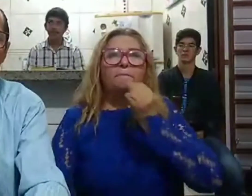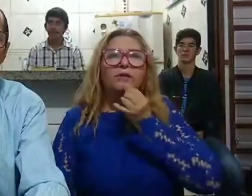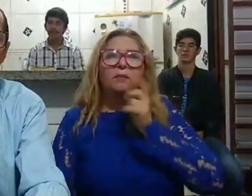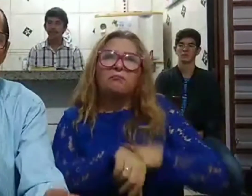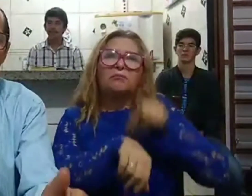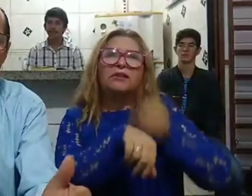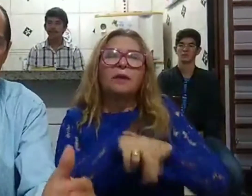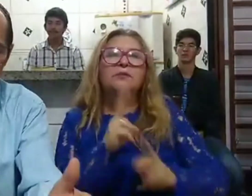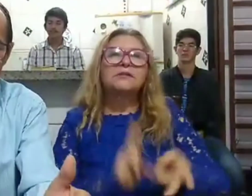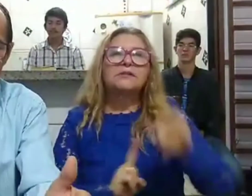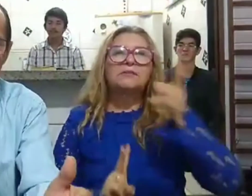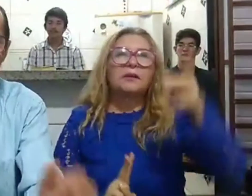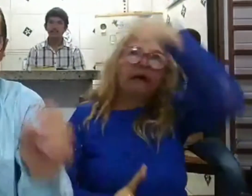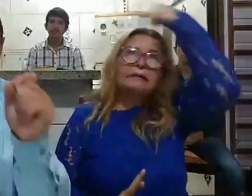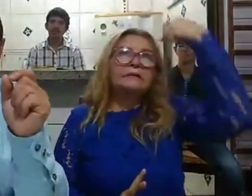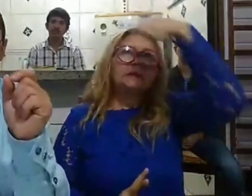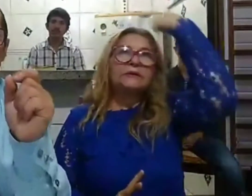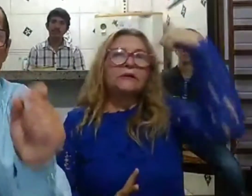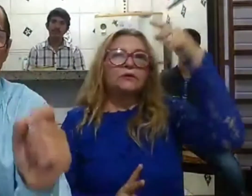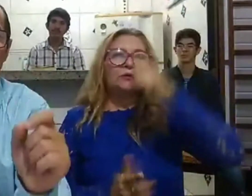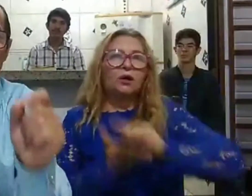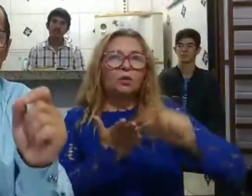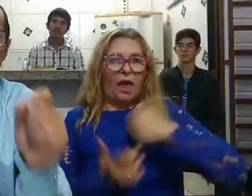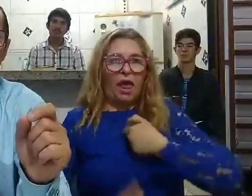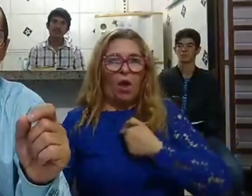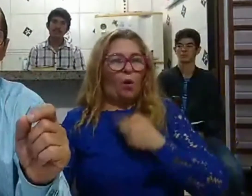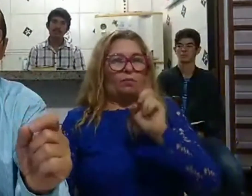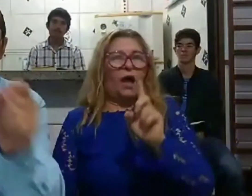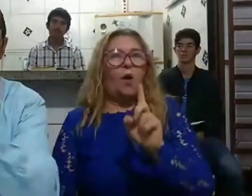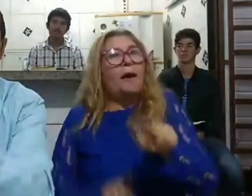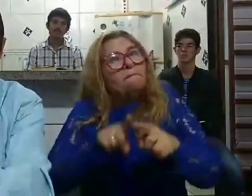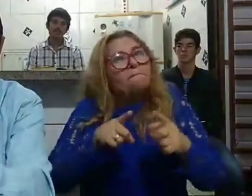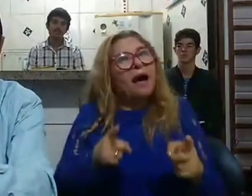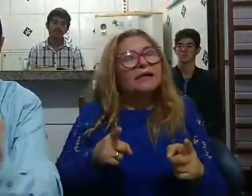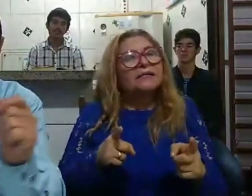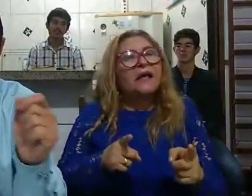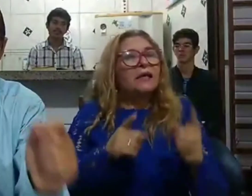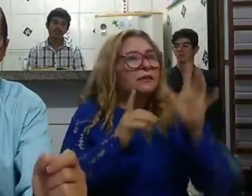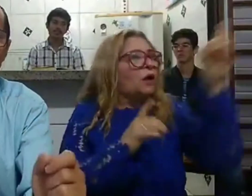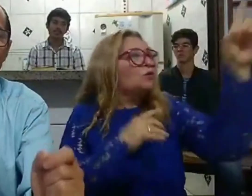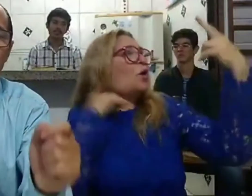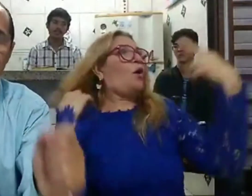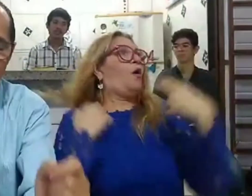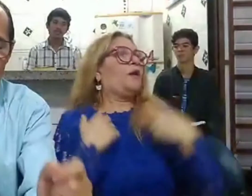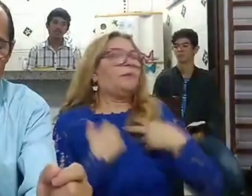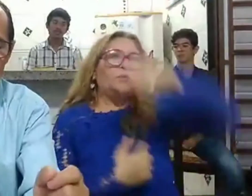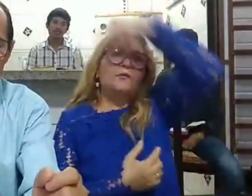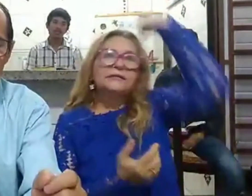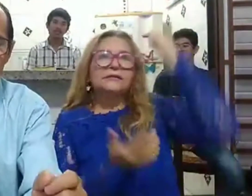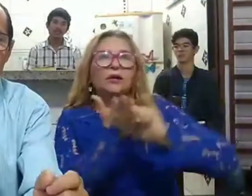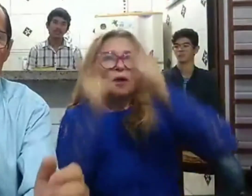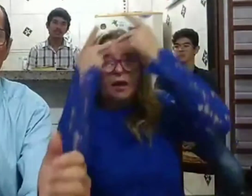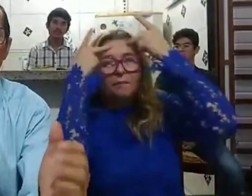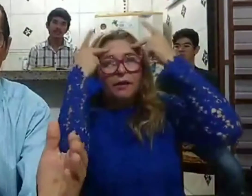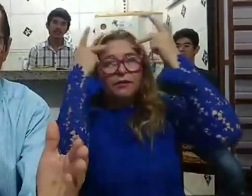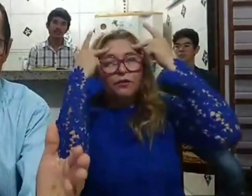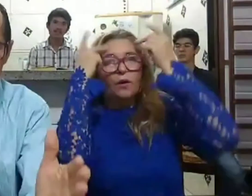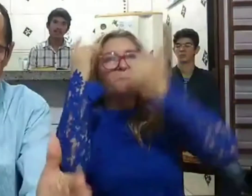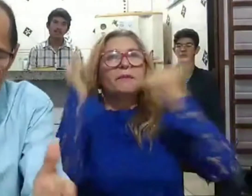tempo santo, mas na condição de santo. E isso não muda, porque Deus, ele